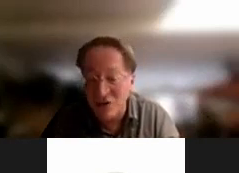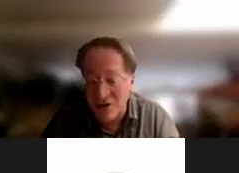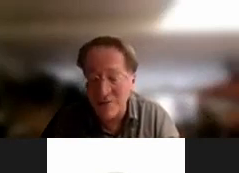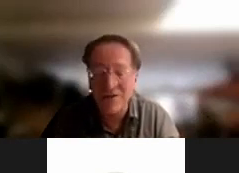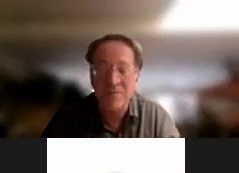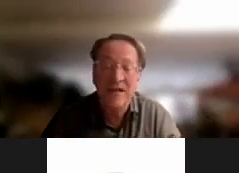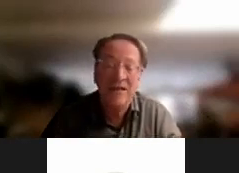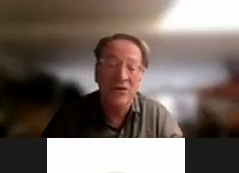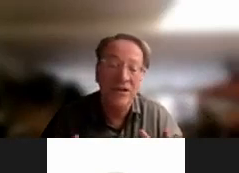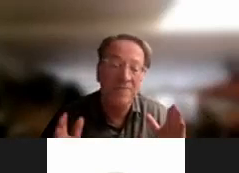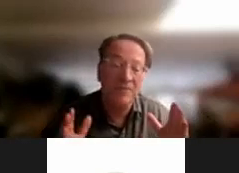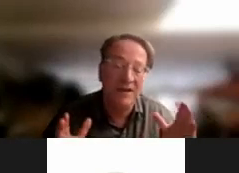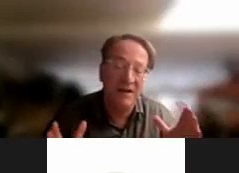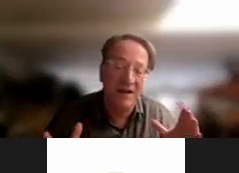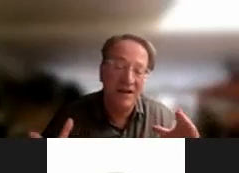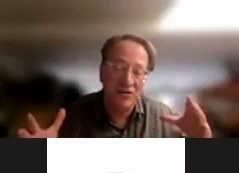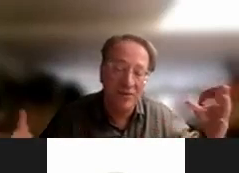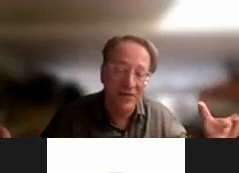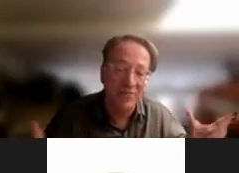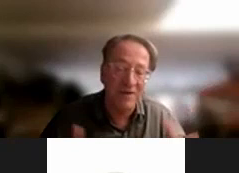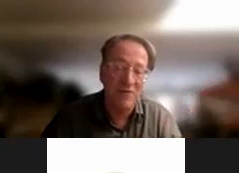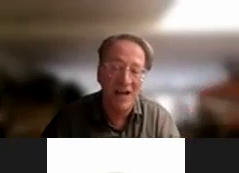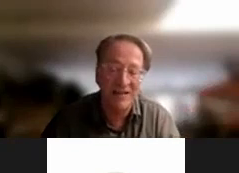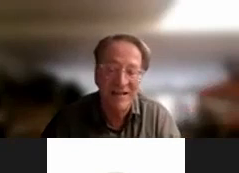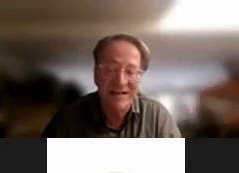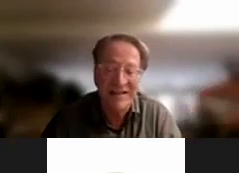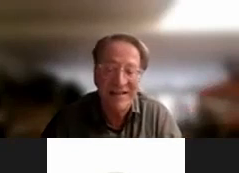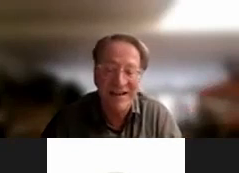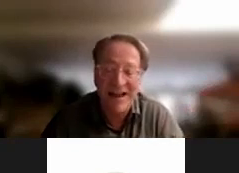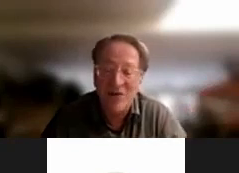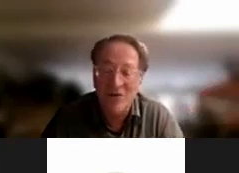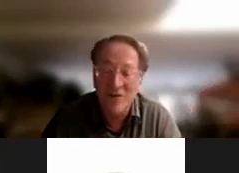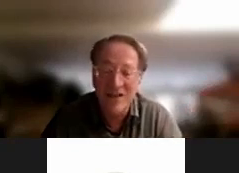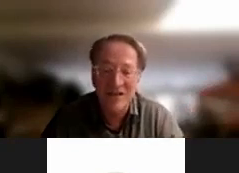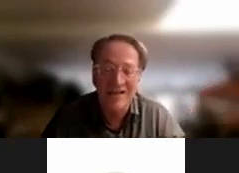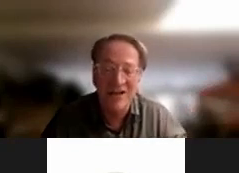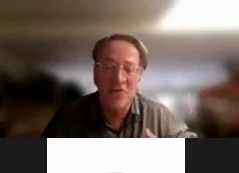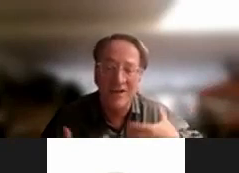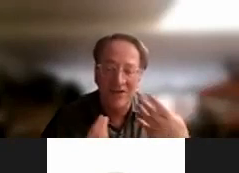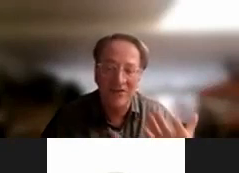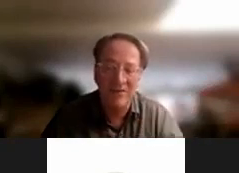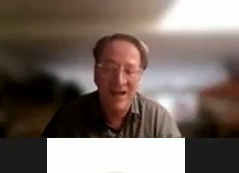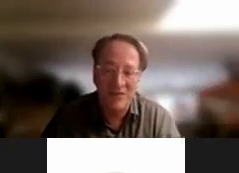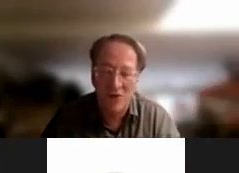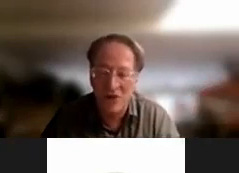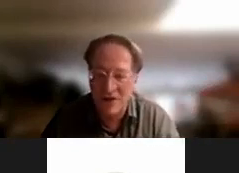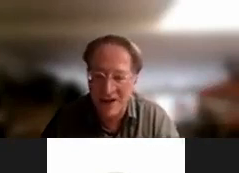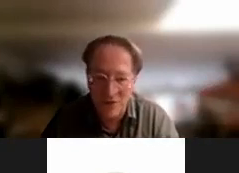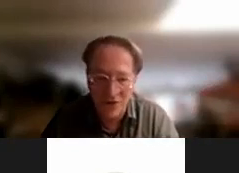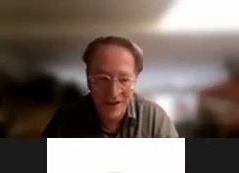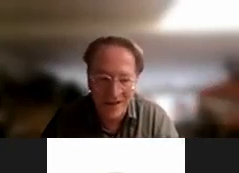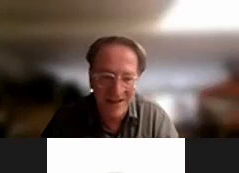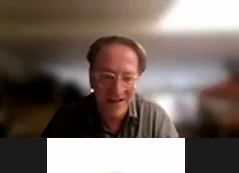en el Museo, perdón, donde estos objetos patrimoniales de cada uno de los vecinos se convirtieron también en una